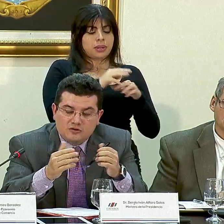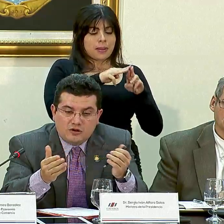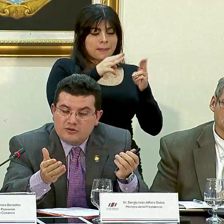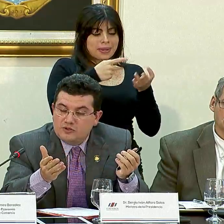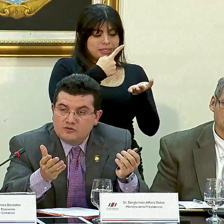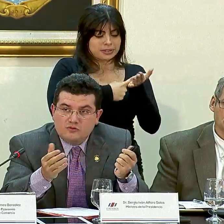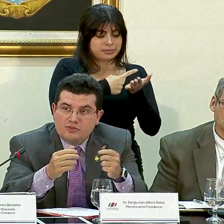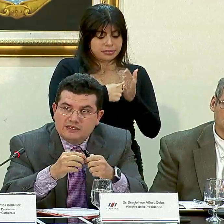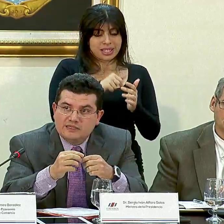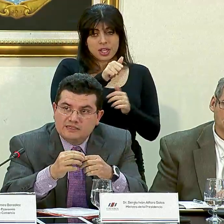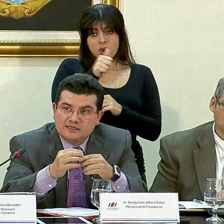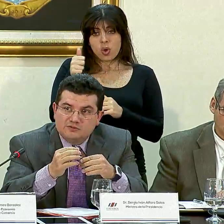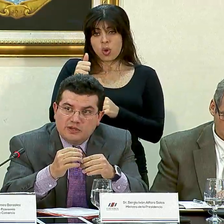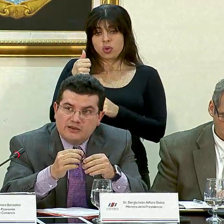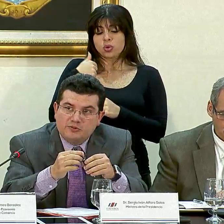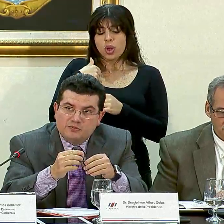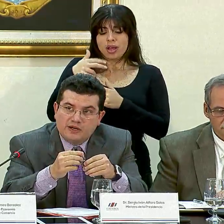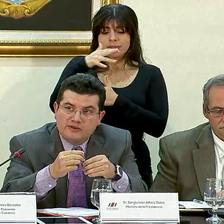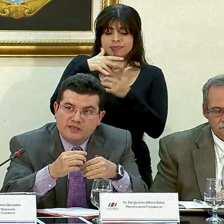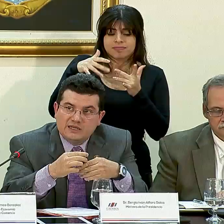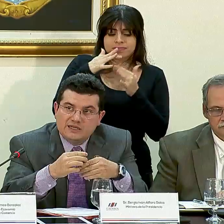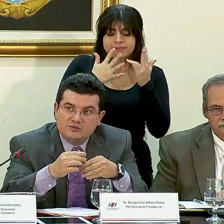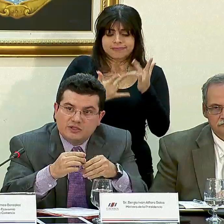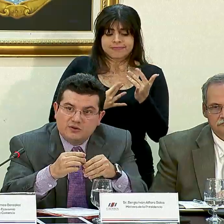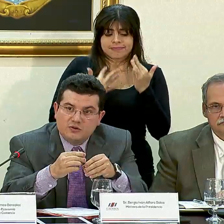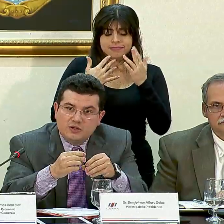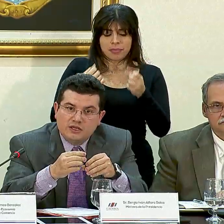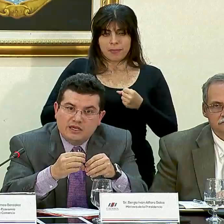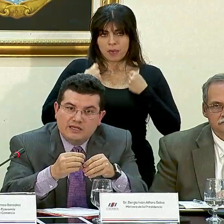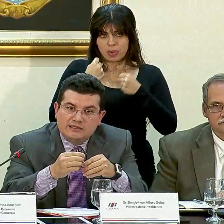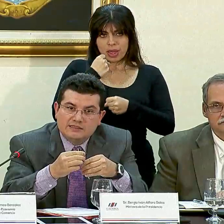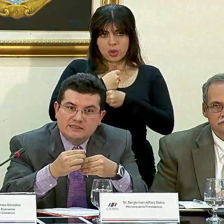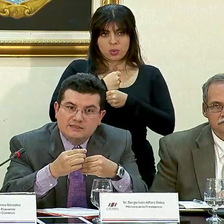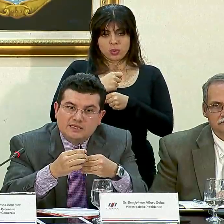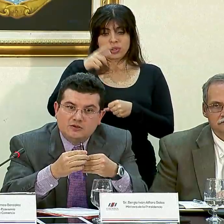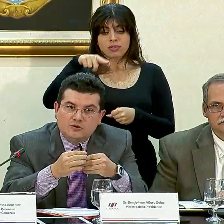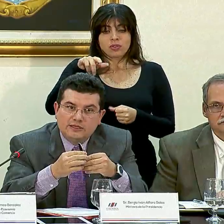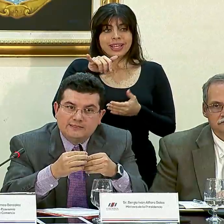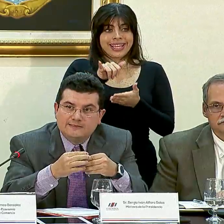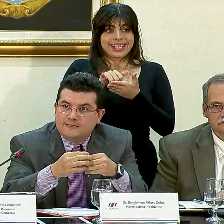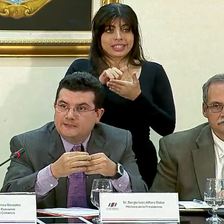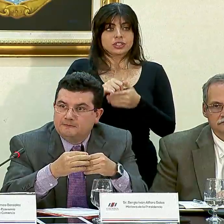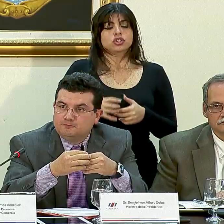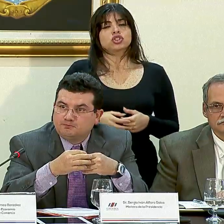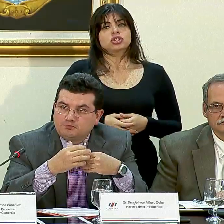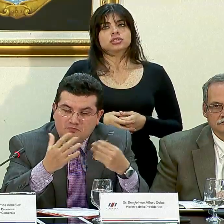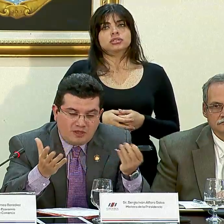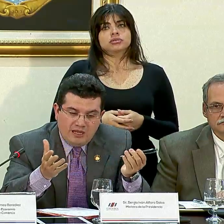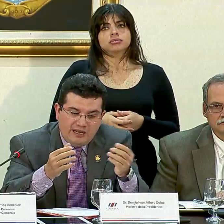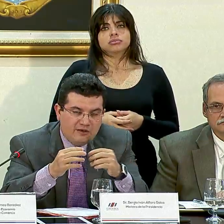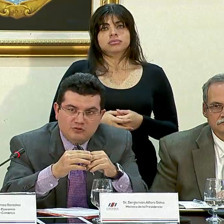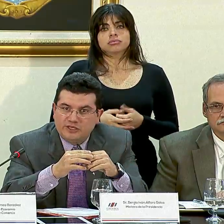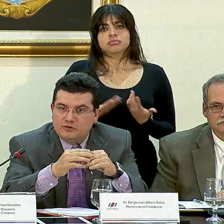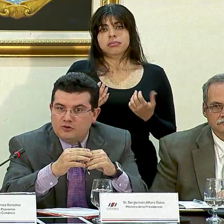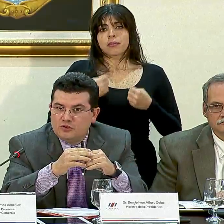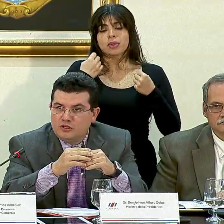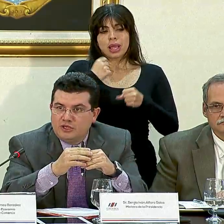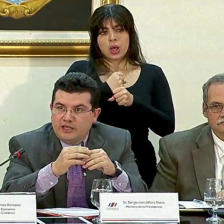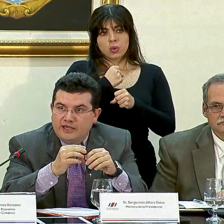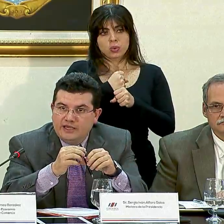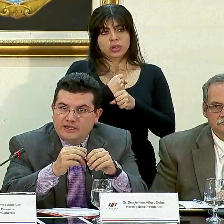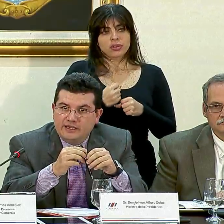en el otro ha habido un compás de espera por parte del Ejecutivo. En este sentido, el